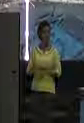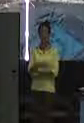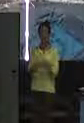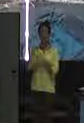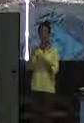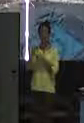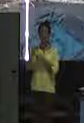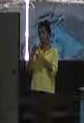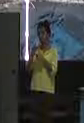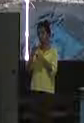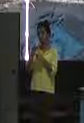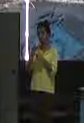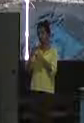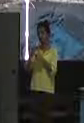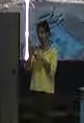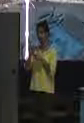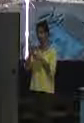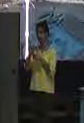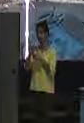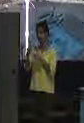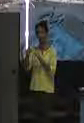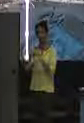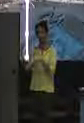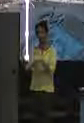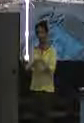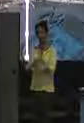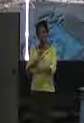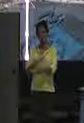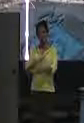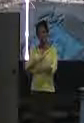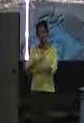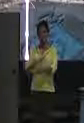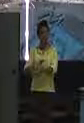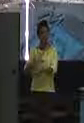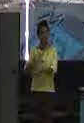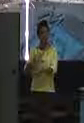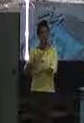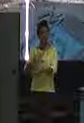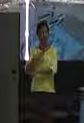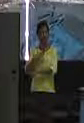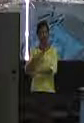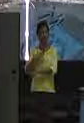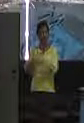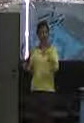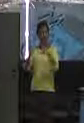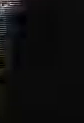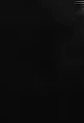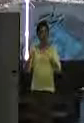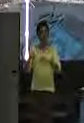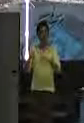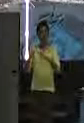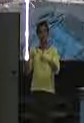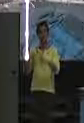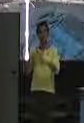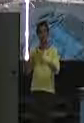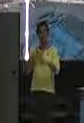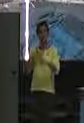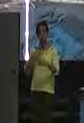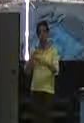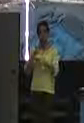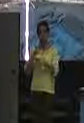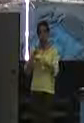do bairro Nelson Costa, próxima à estação elevatória da Mangueira, portanto situada em área contemplada com serviço de esgotamento